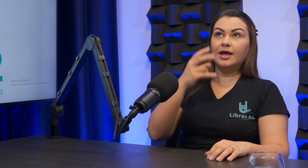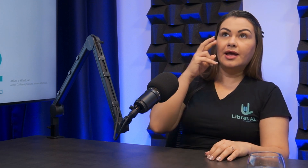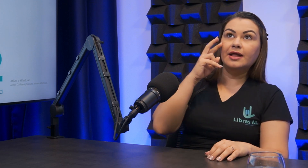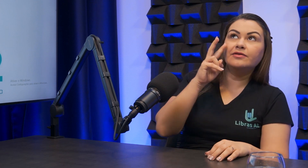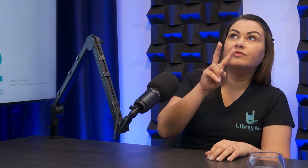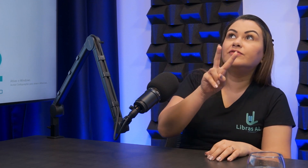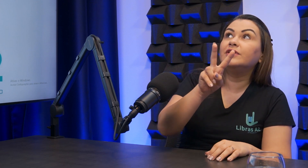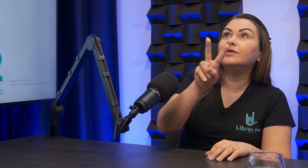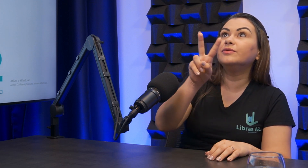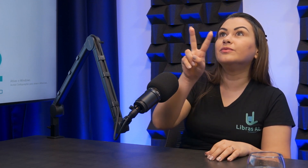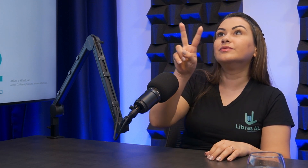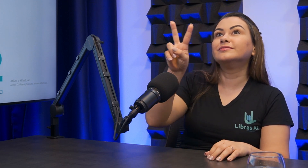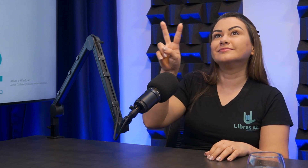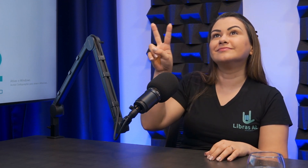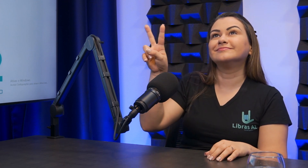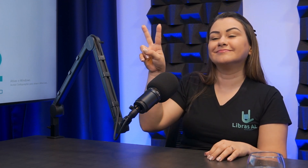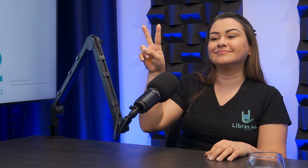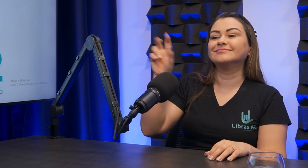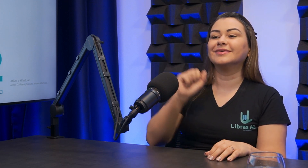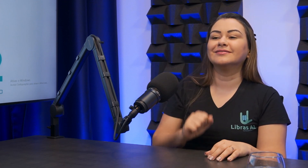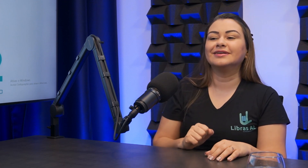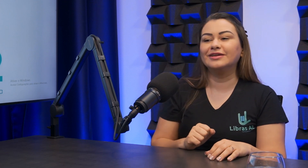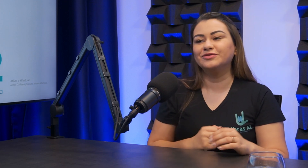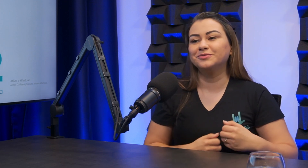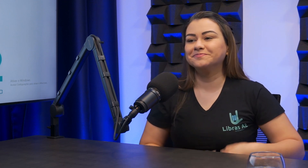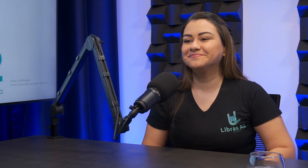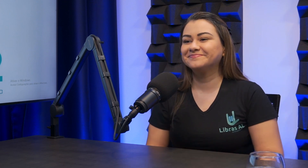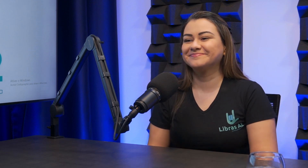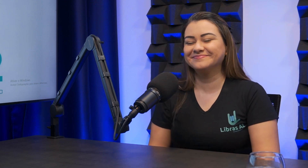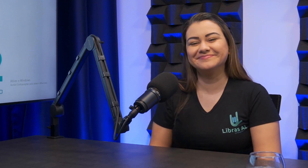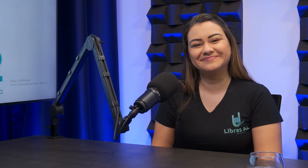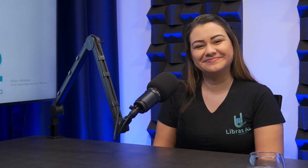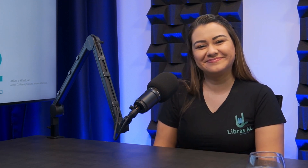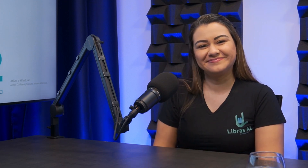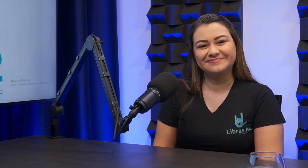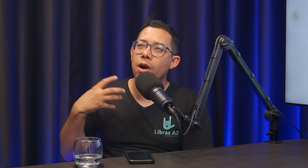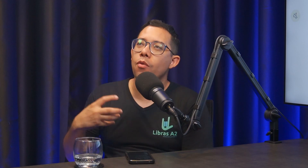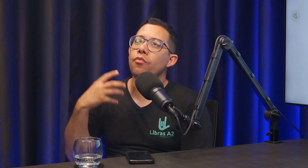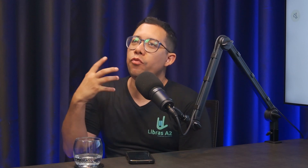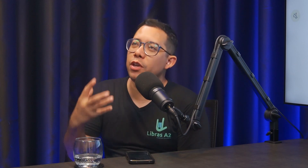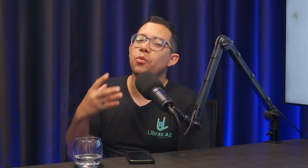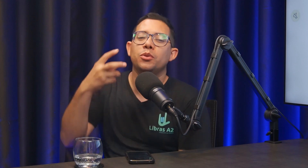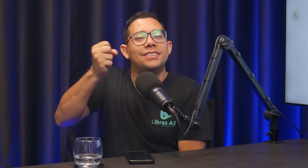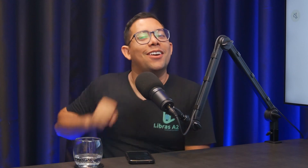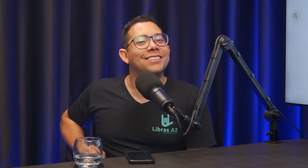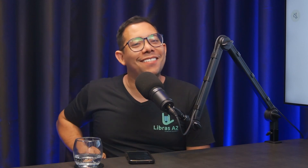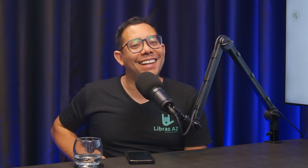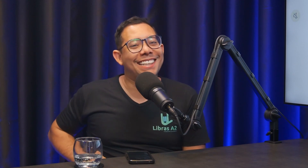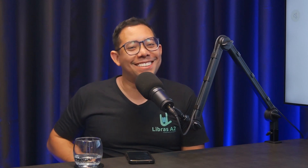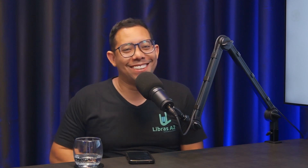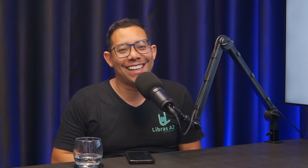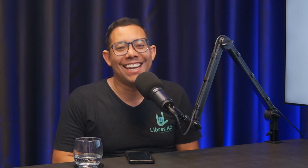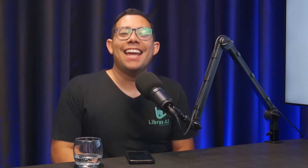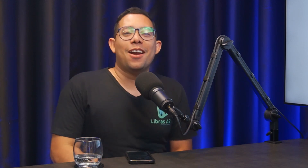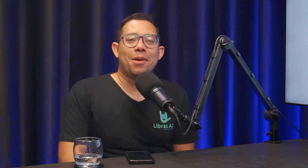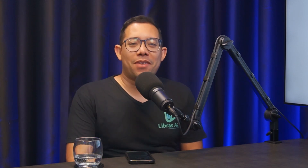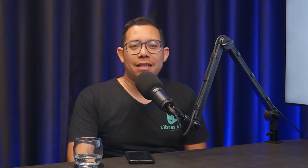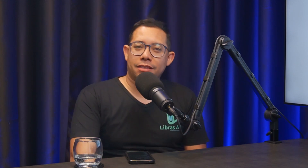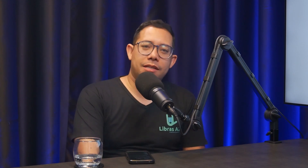ele viu. Né? Ele viu. Excelente. Então, João viu os céus abertos. Olha aí, é uma frase que já